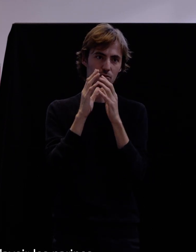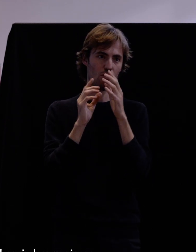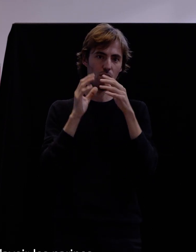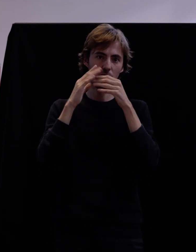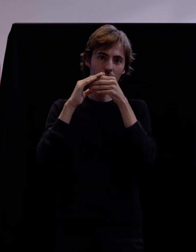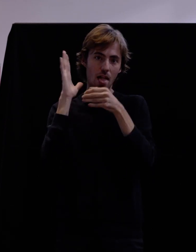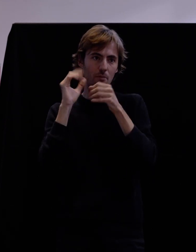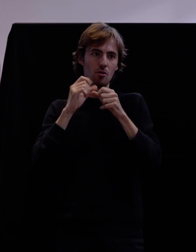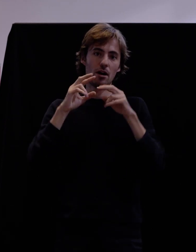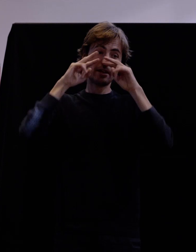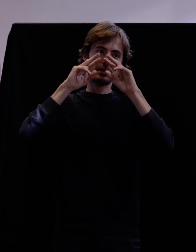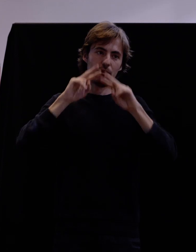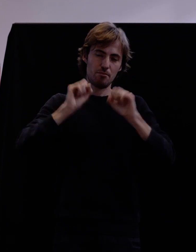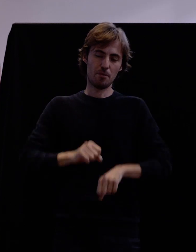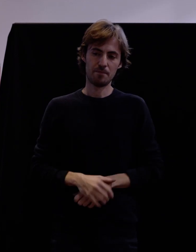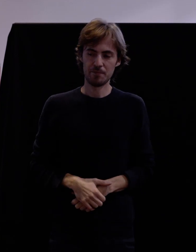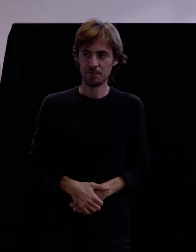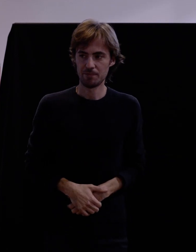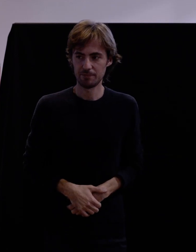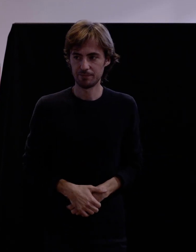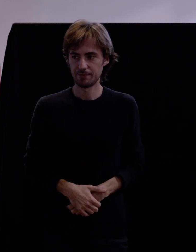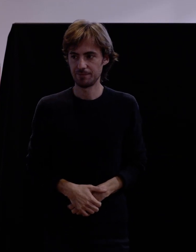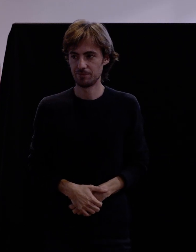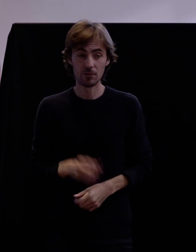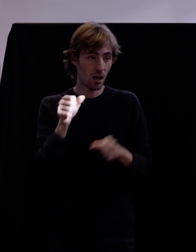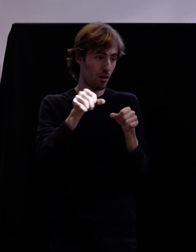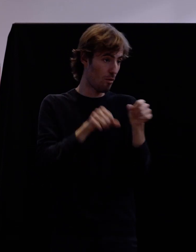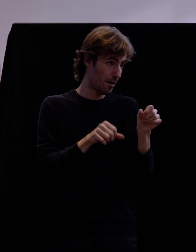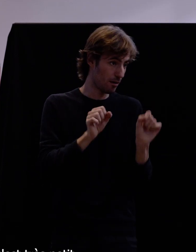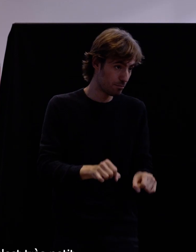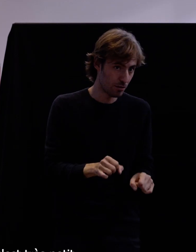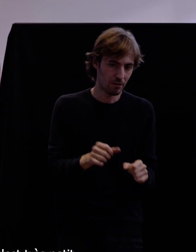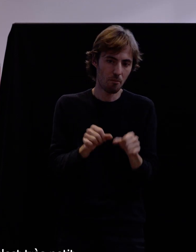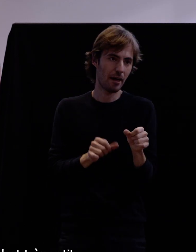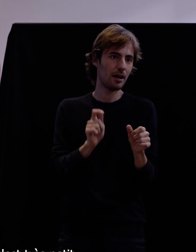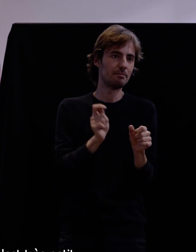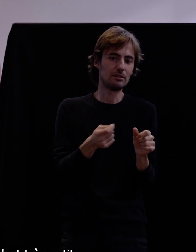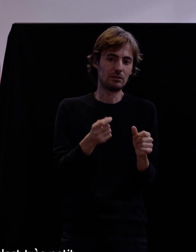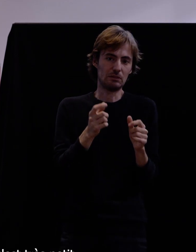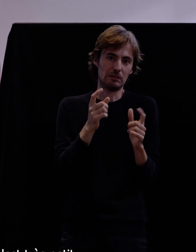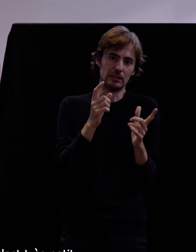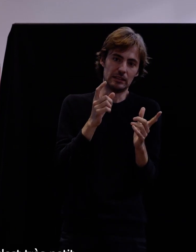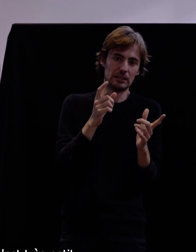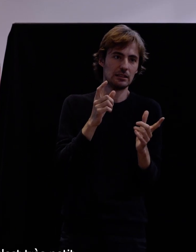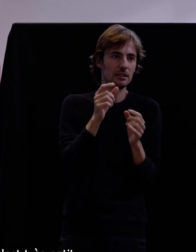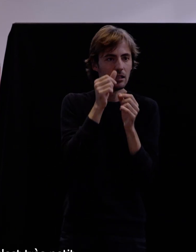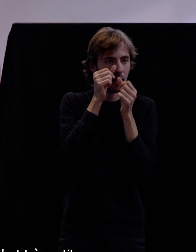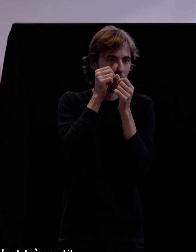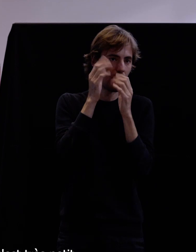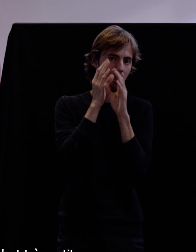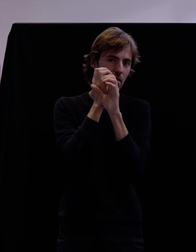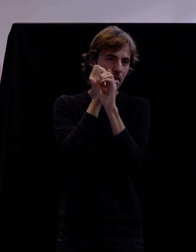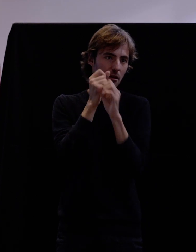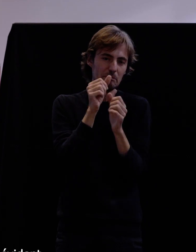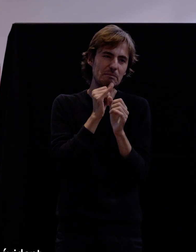pouvoir respirer. Et ça aussi, ça s'opère avec des difficultés parce que comme c'est très petit, ça se